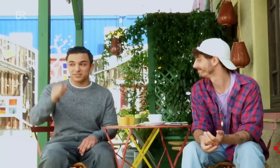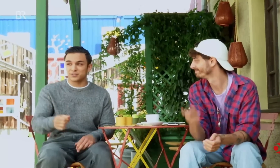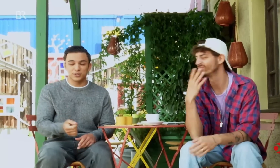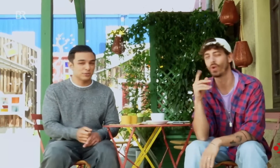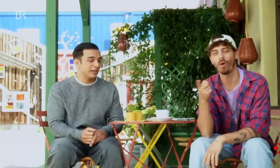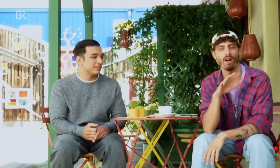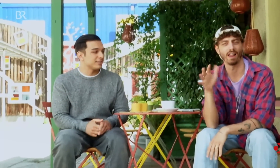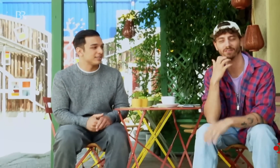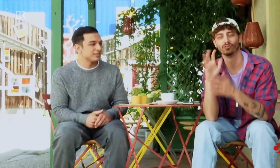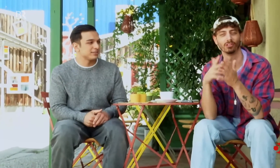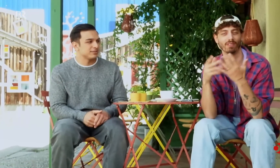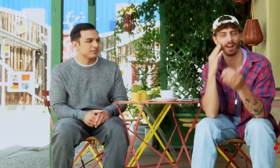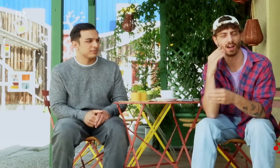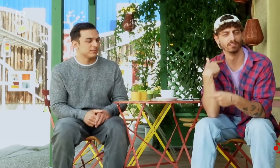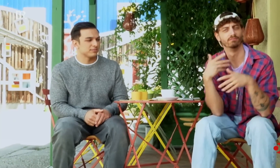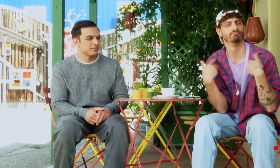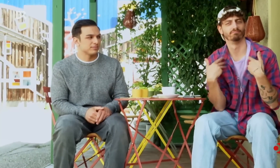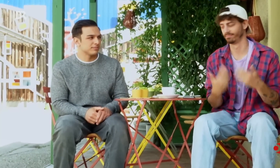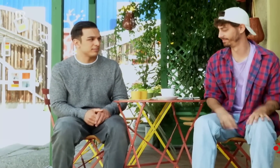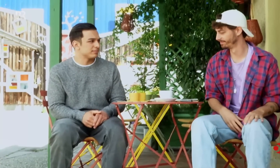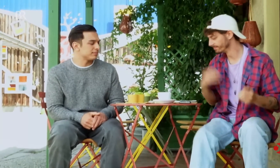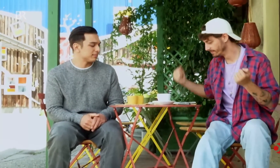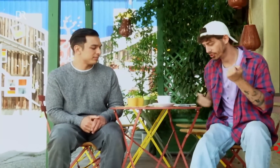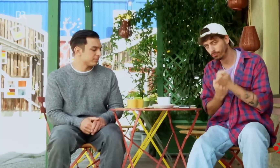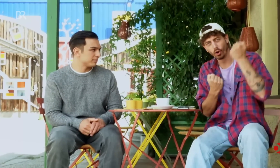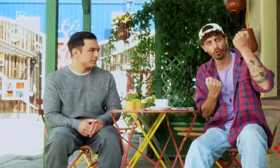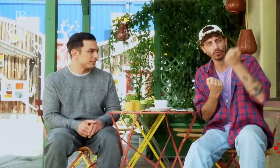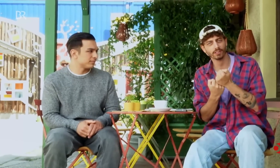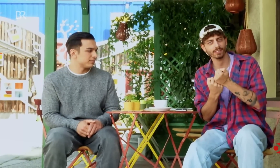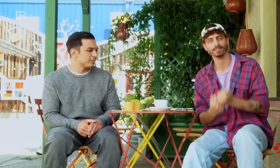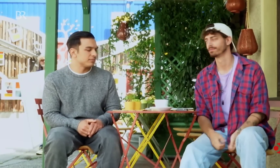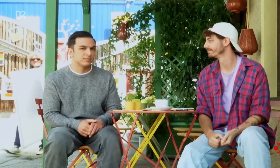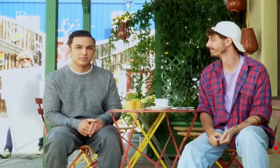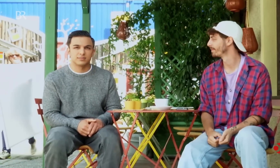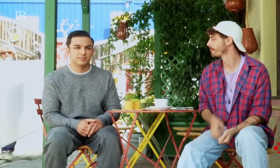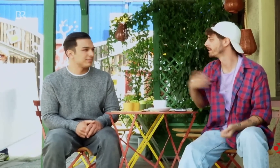Voll gespannt. Schön, wie alle Gebärden lernen wollen. Das freut mich. Support.